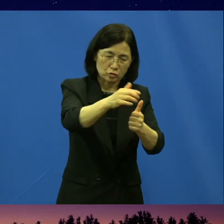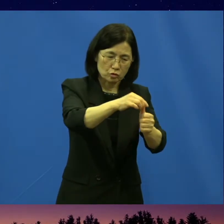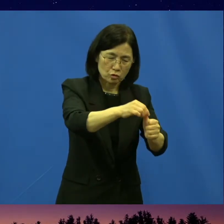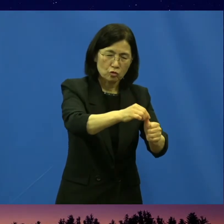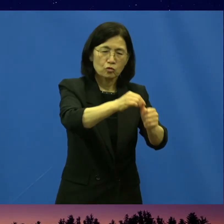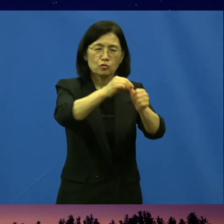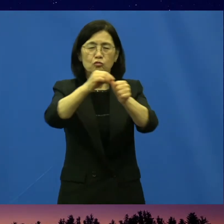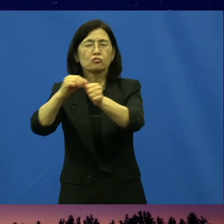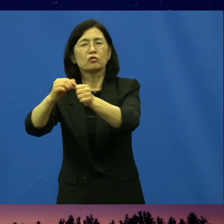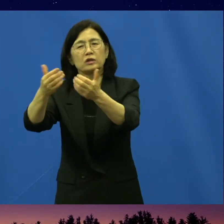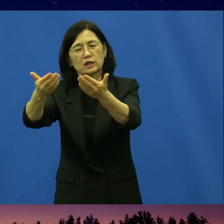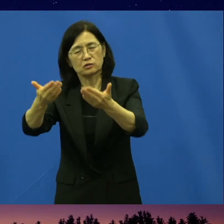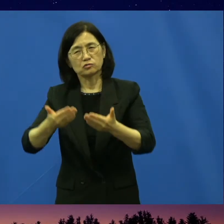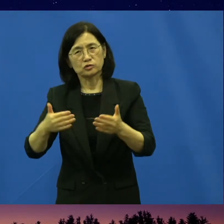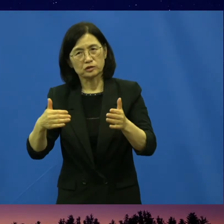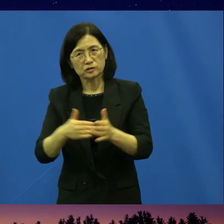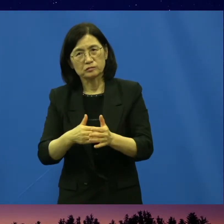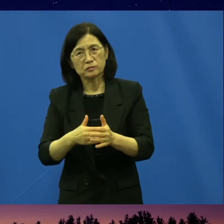그래서 여러분